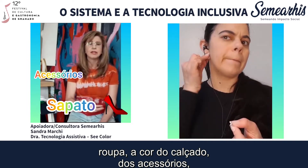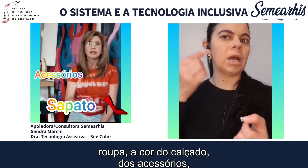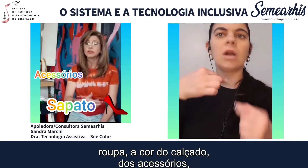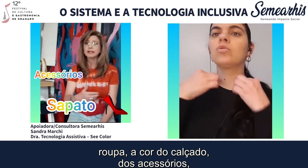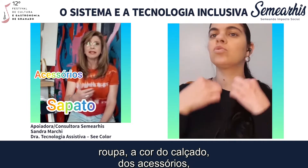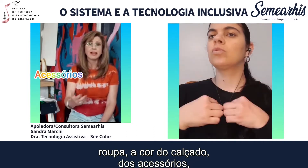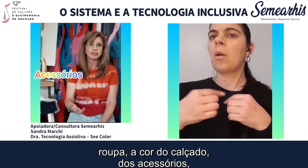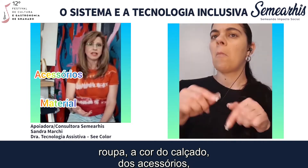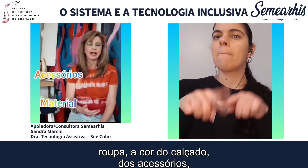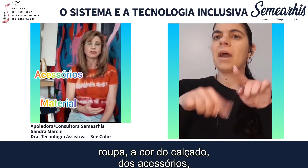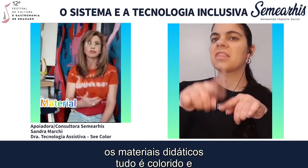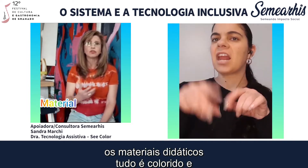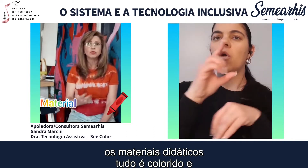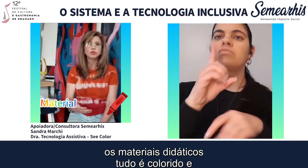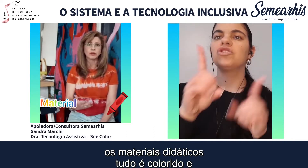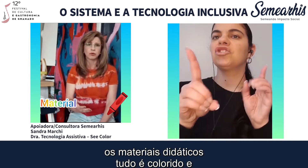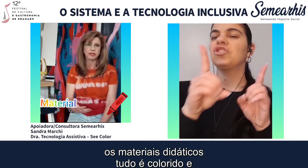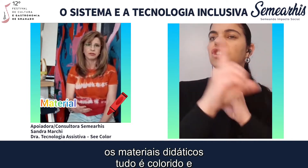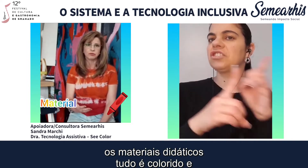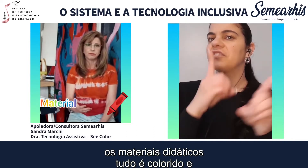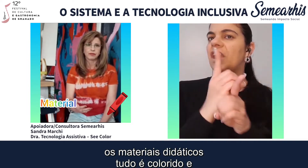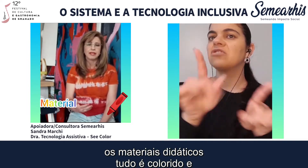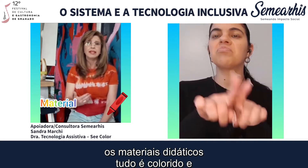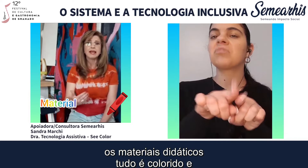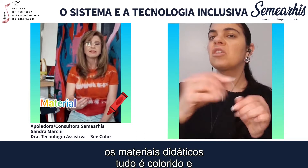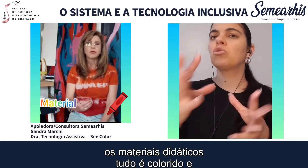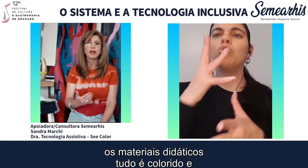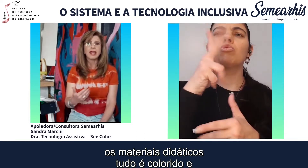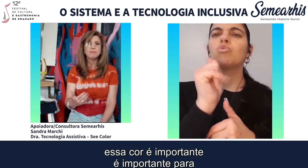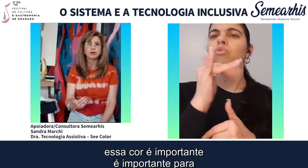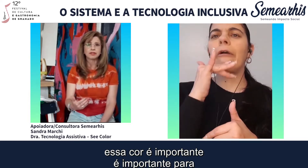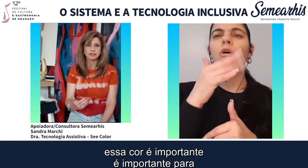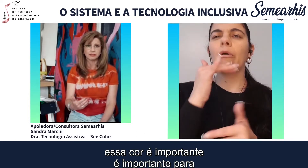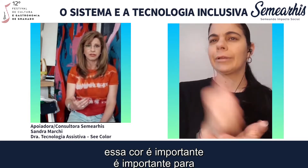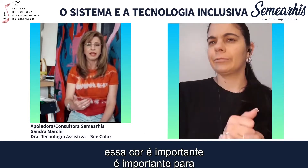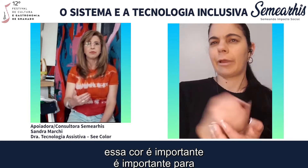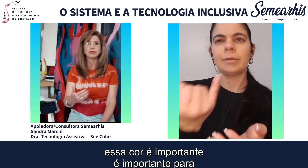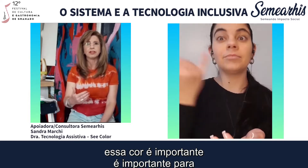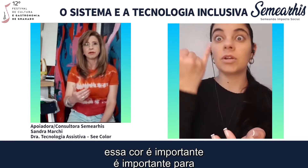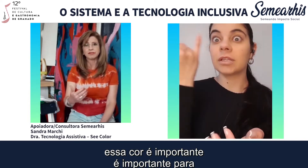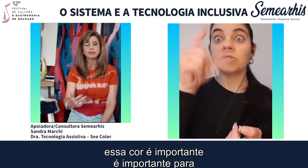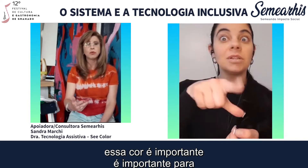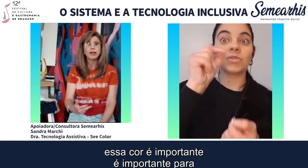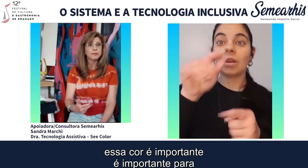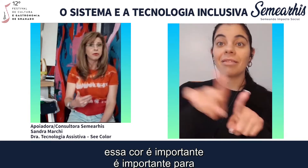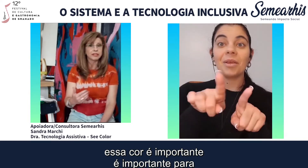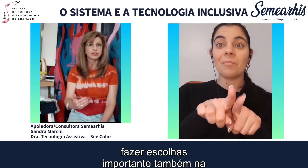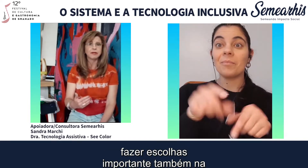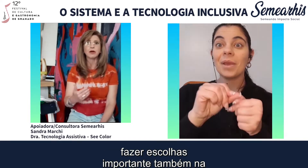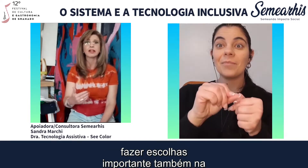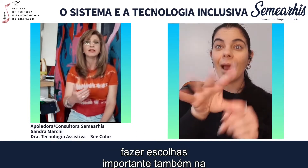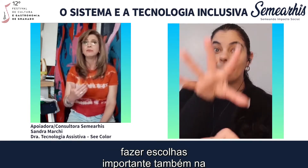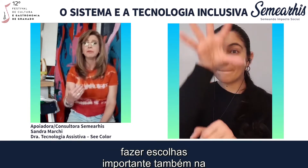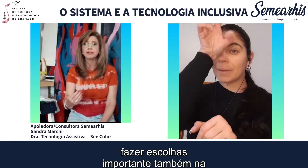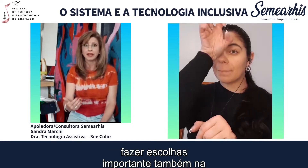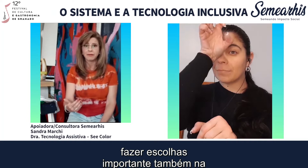acessórios, dos materiais didáticos, tudo é colorido. E essa cor é importante para fazer escolhas, é importante também